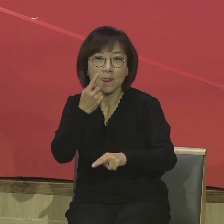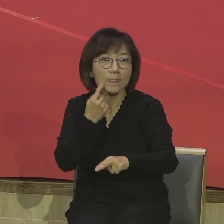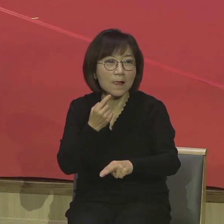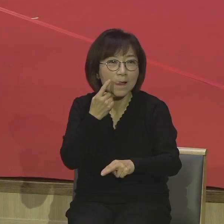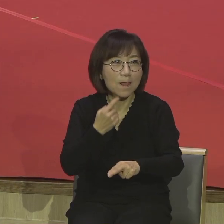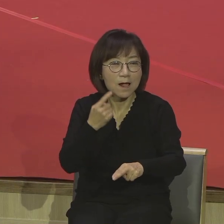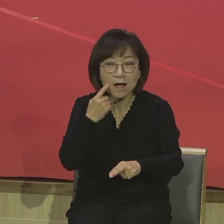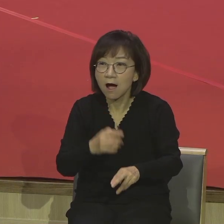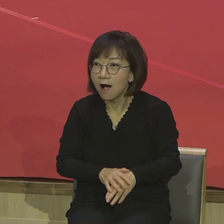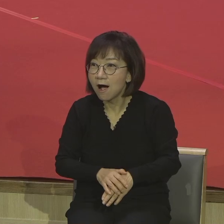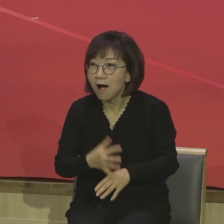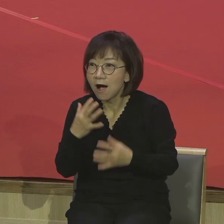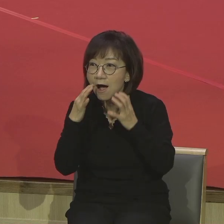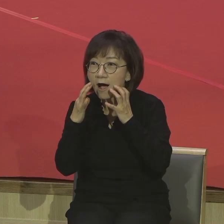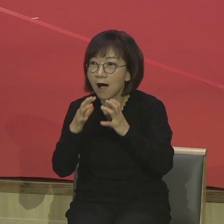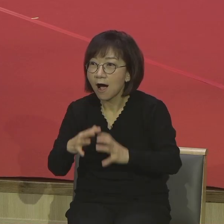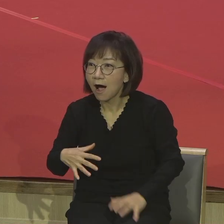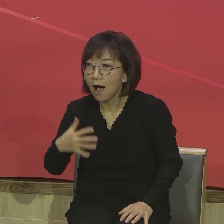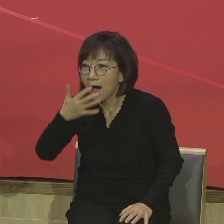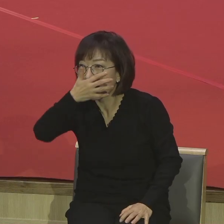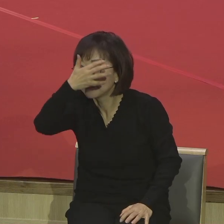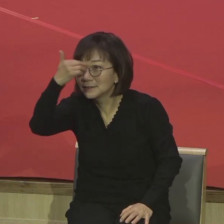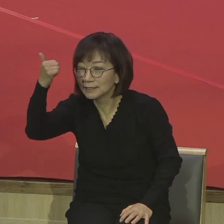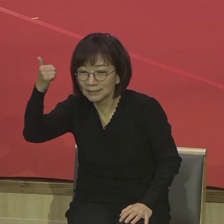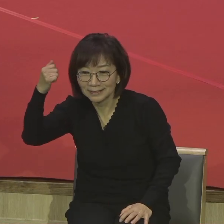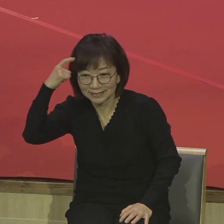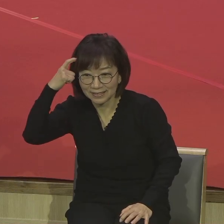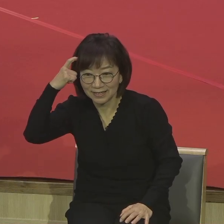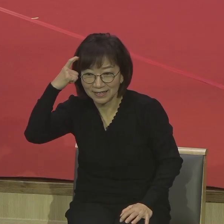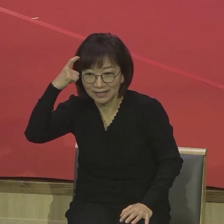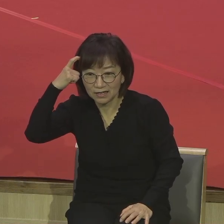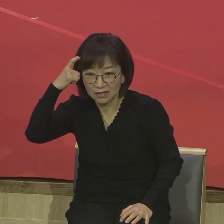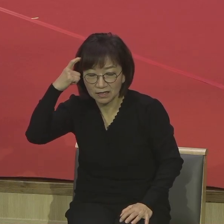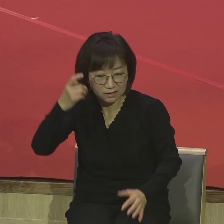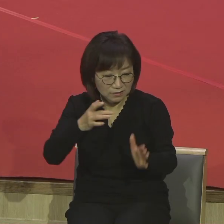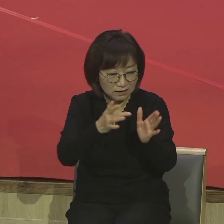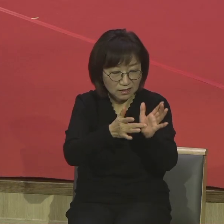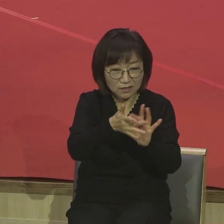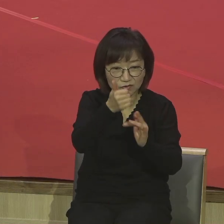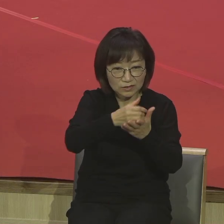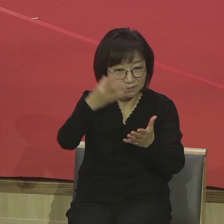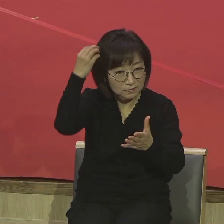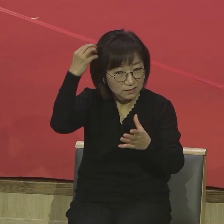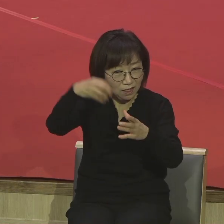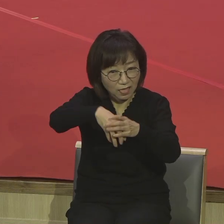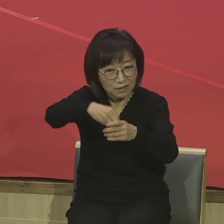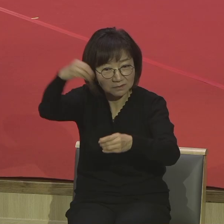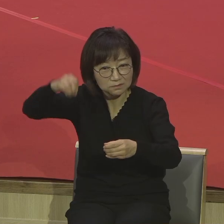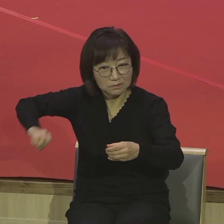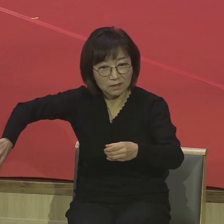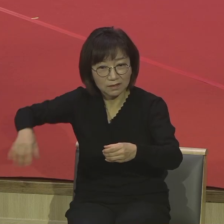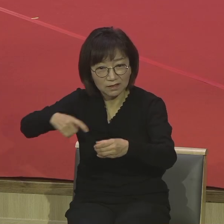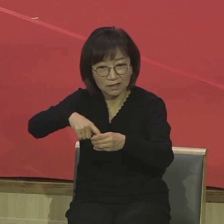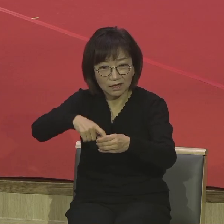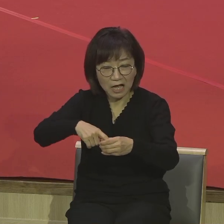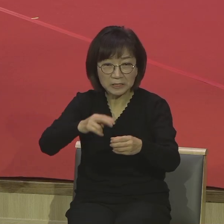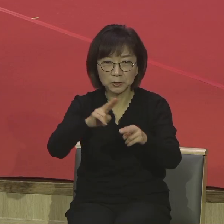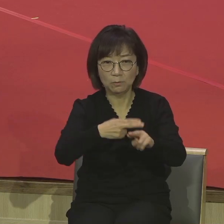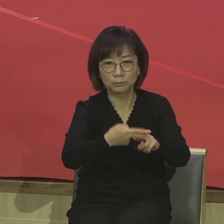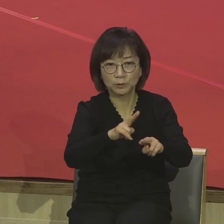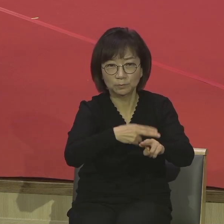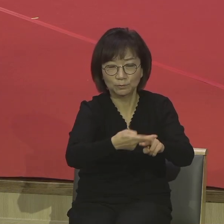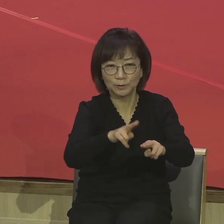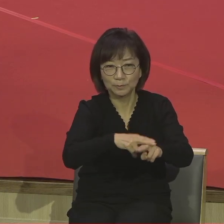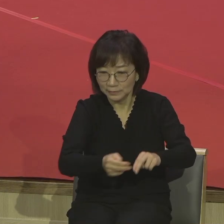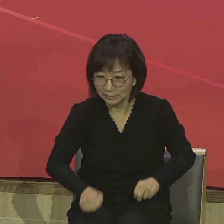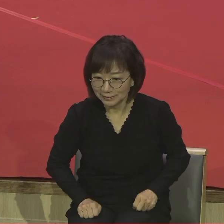사람들 생각을 싹 다 바꿔버려요. 구원의 이 선물을 산타의 선물로